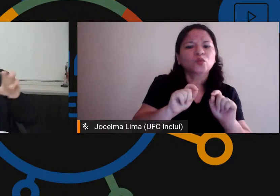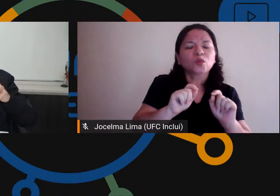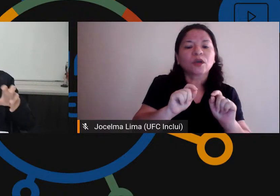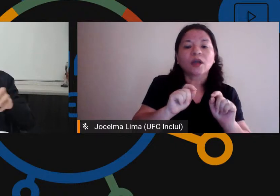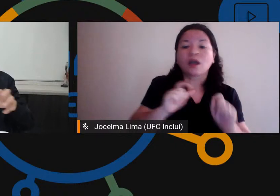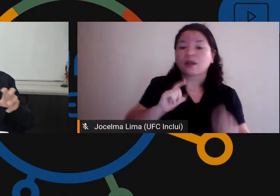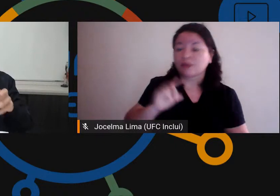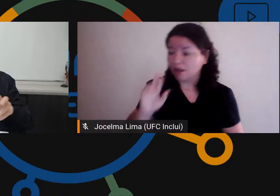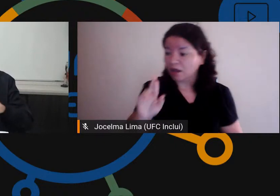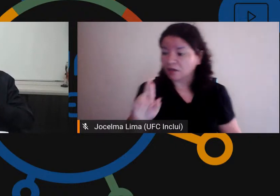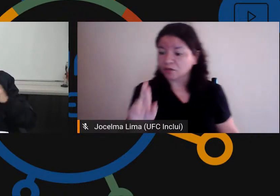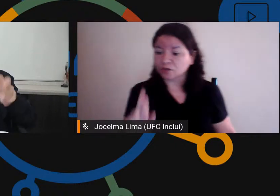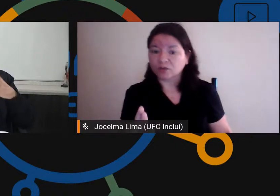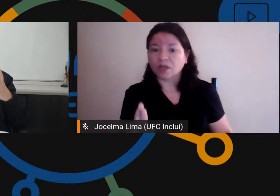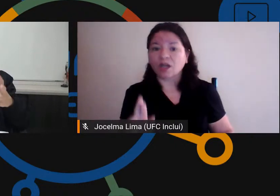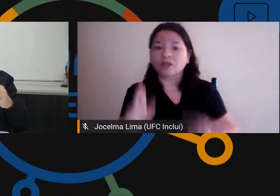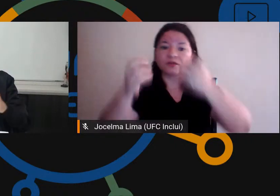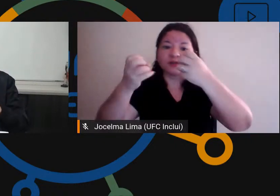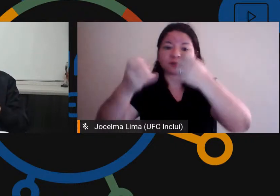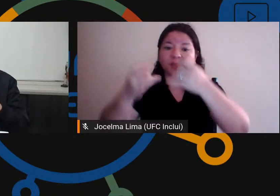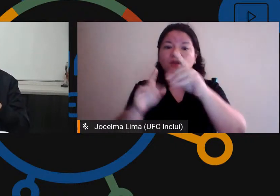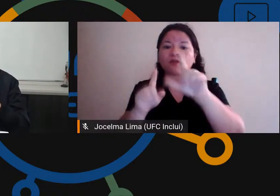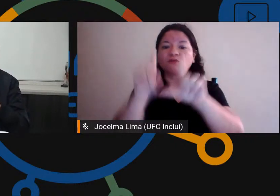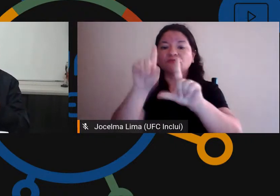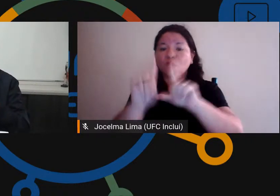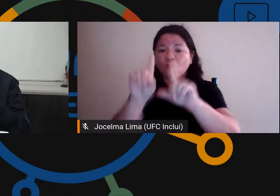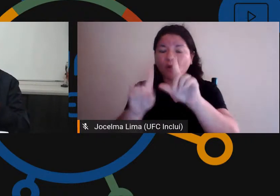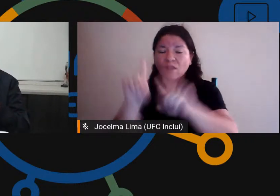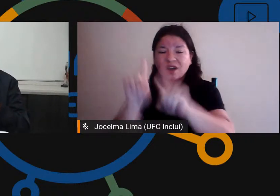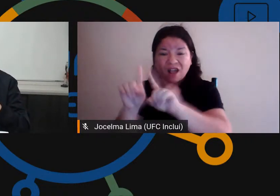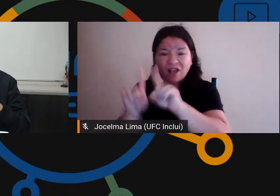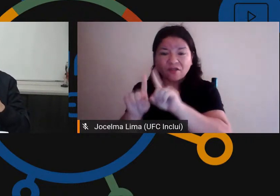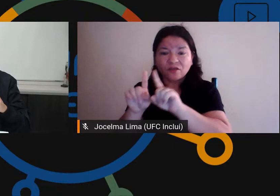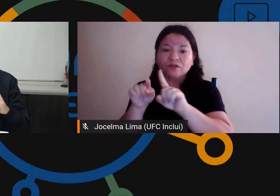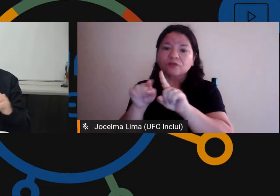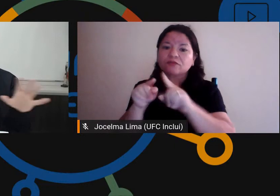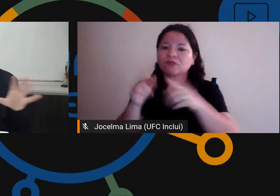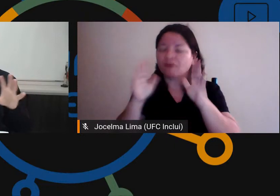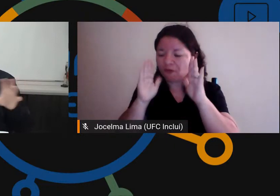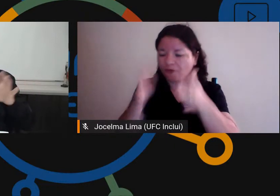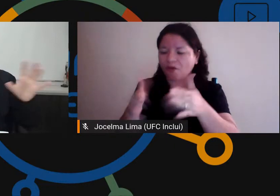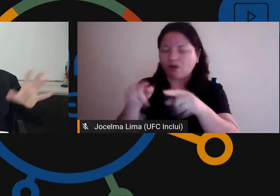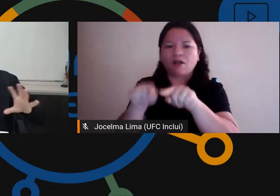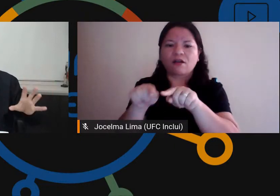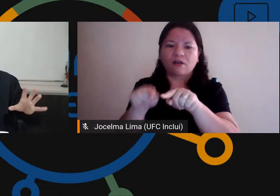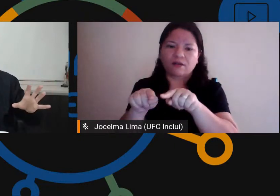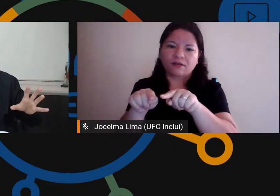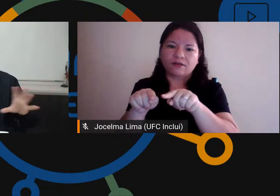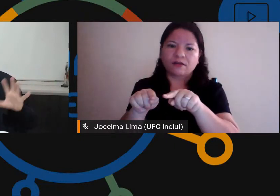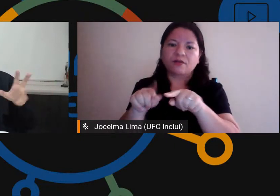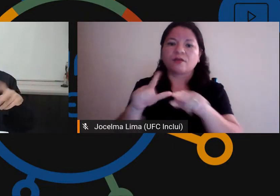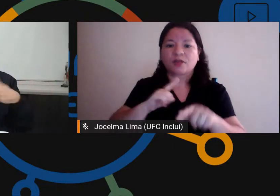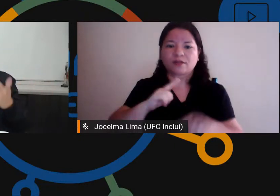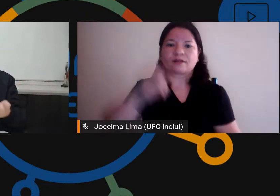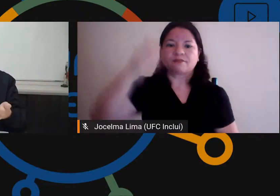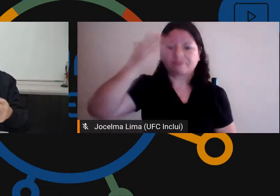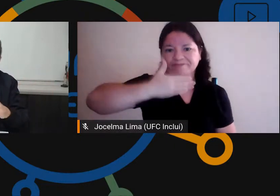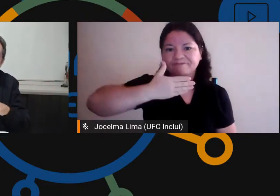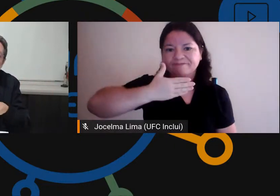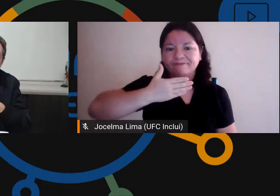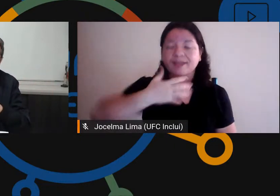resultados expressos em forma de gráfico e figura, ele olha para gráfico e figura, certo? Porque são coisas evidentes. Aí ele se